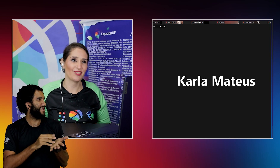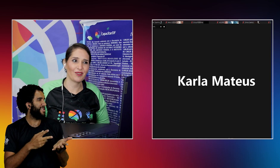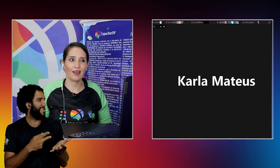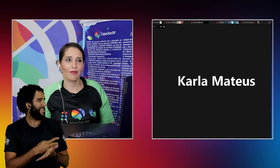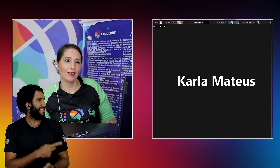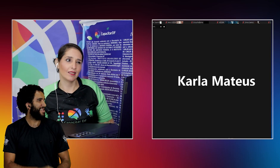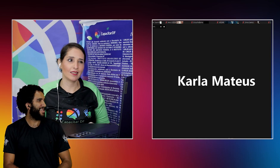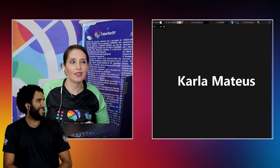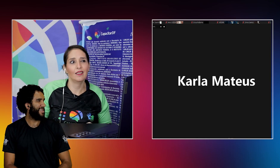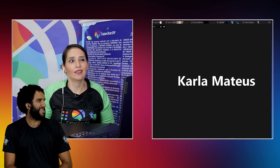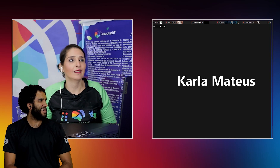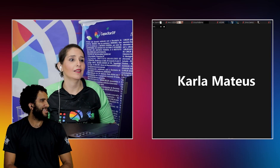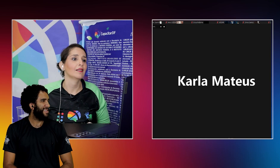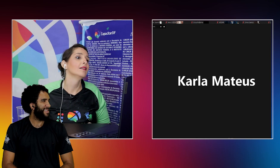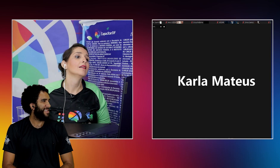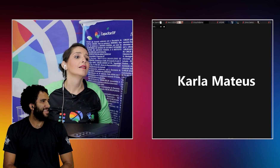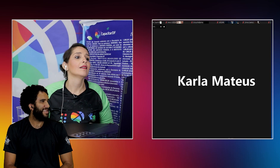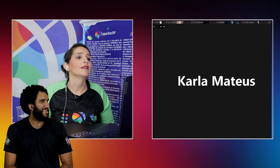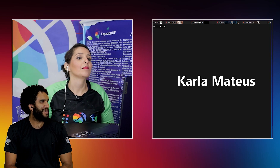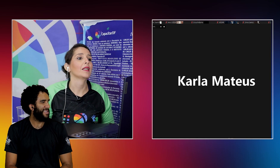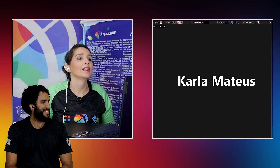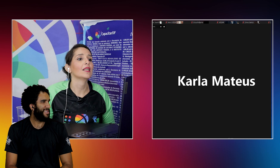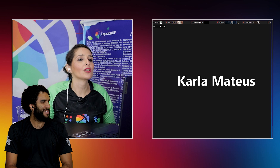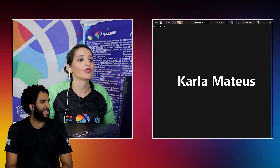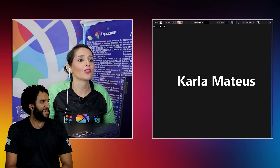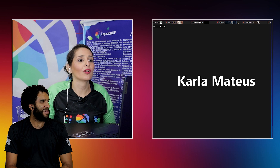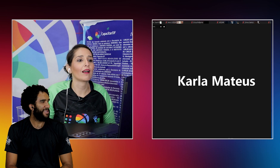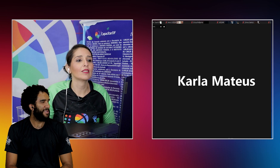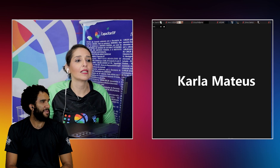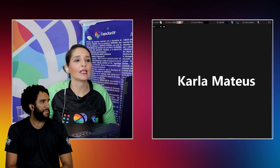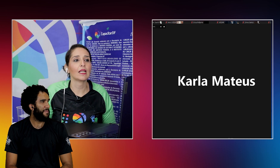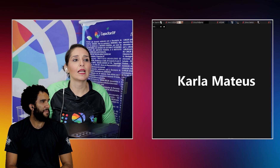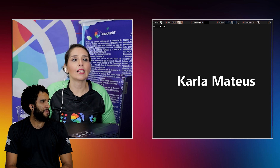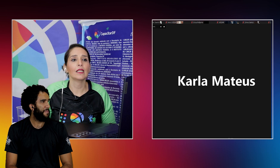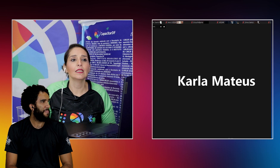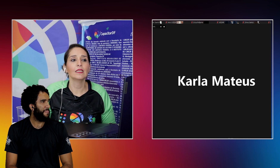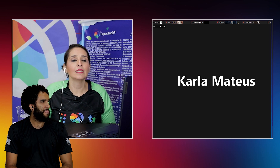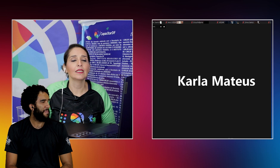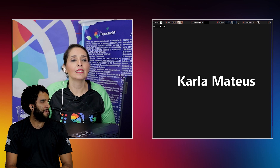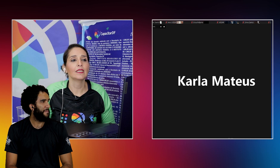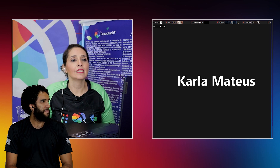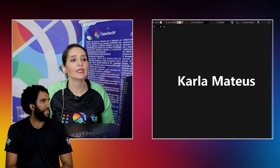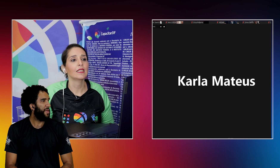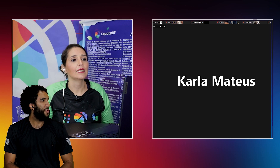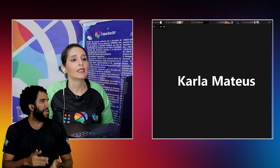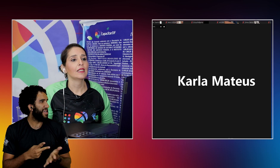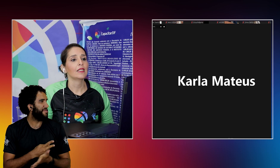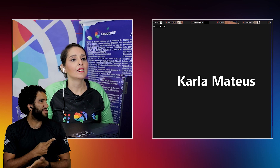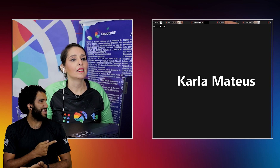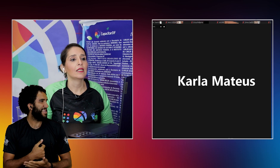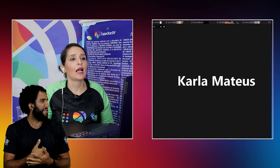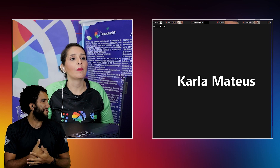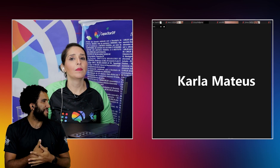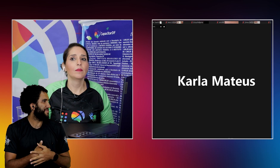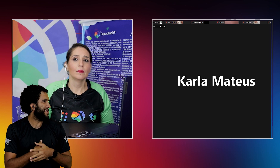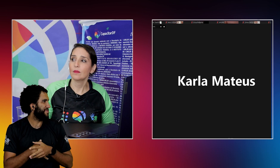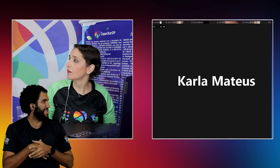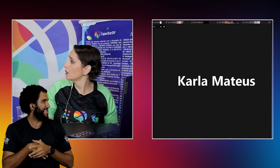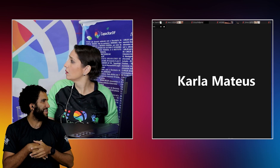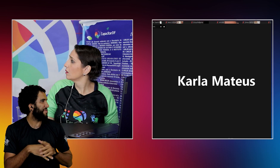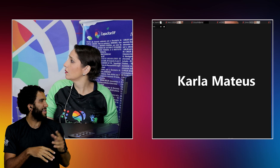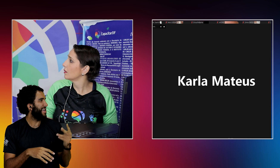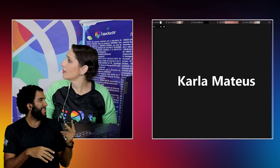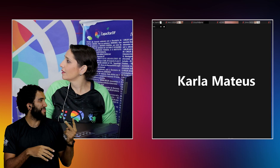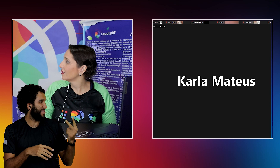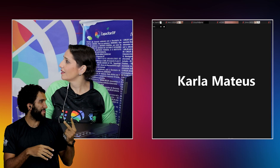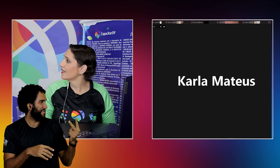Você achou que não ia ser? Espera aí, deixa a gente colocar você na tela. O que acontece, né, com a falta do